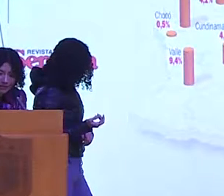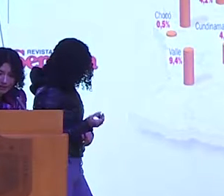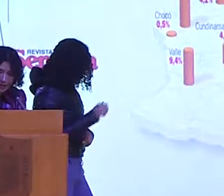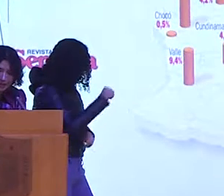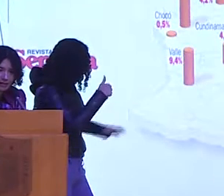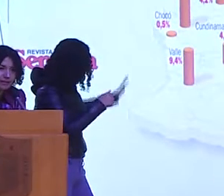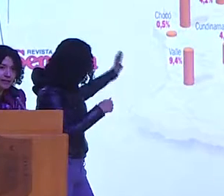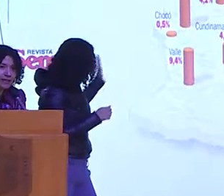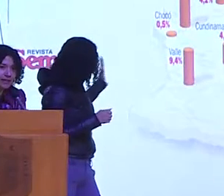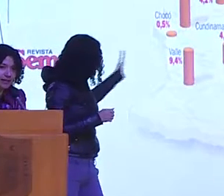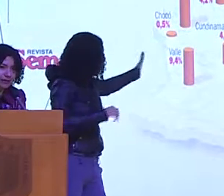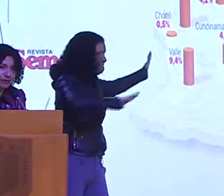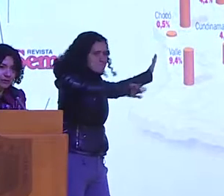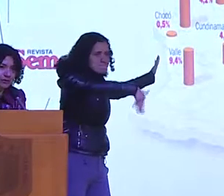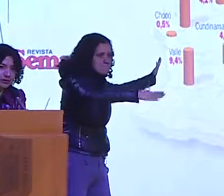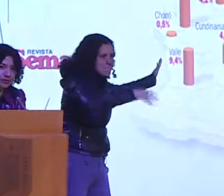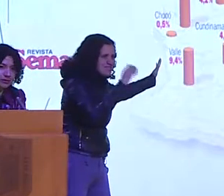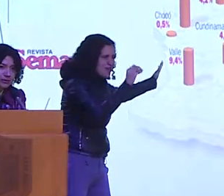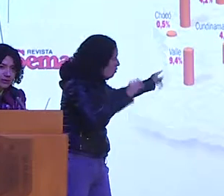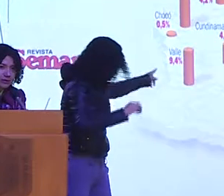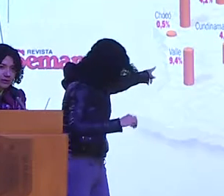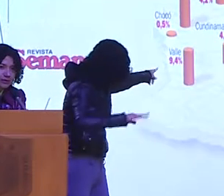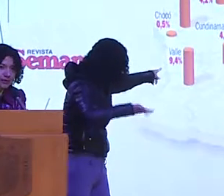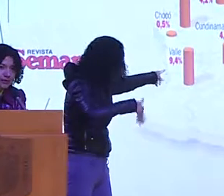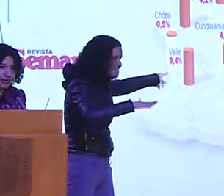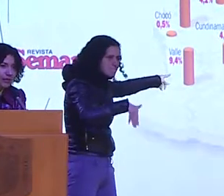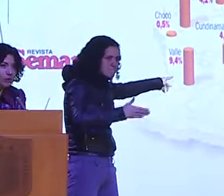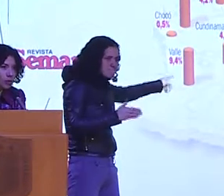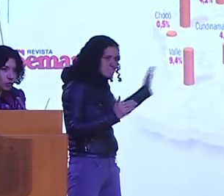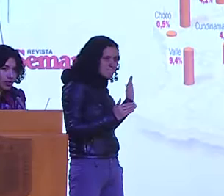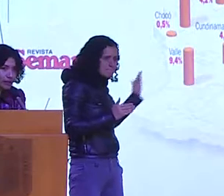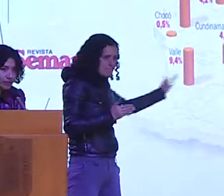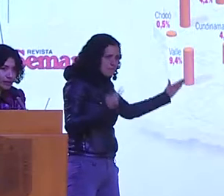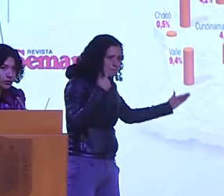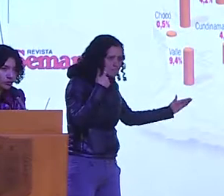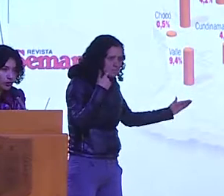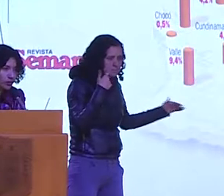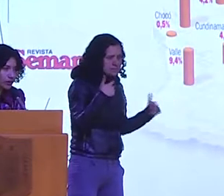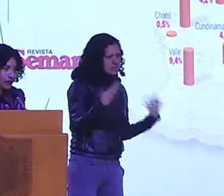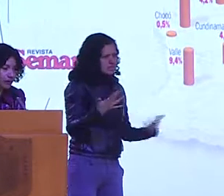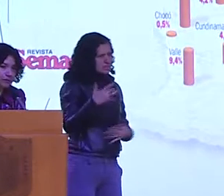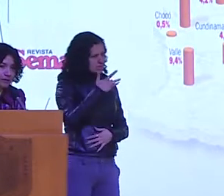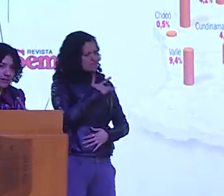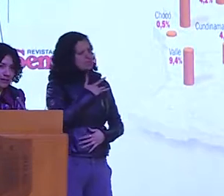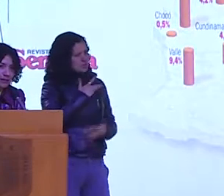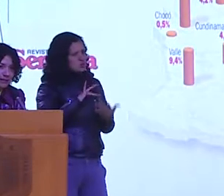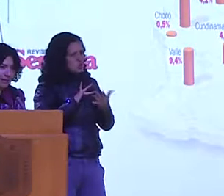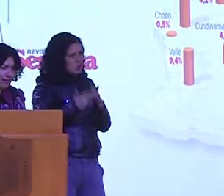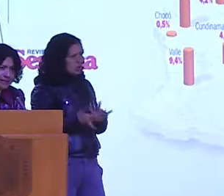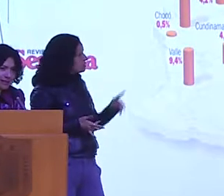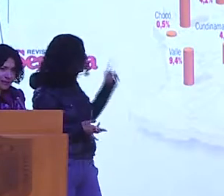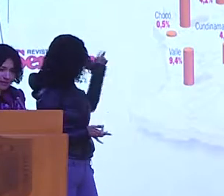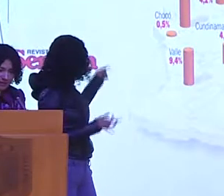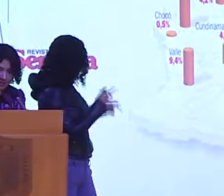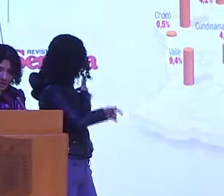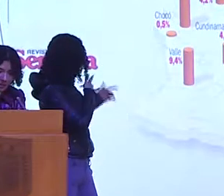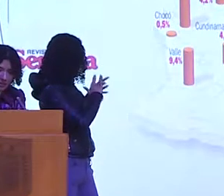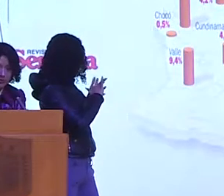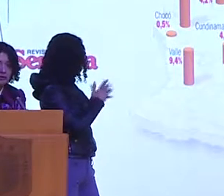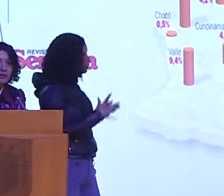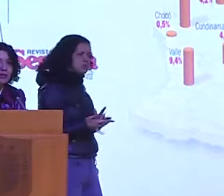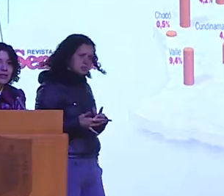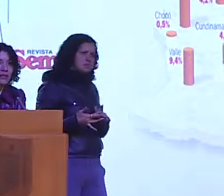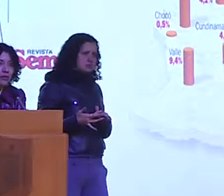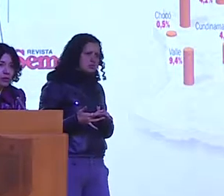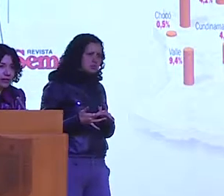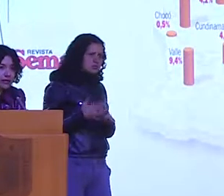Vichada, ni siquiera registran ingresos. Es absolutamente doloroso este mapa, es